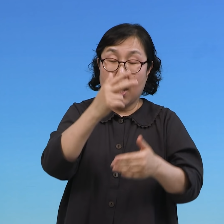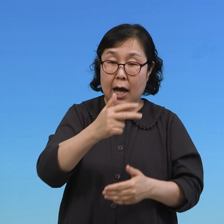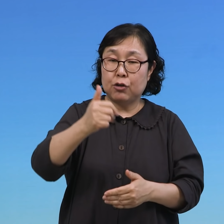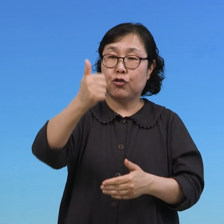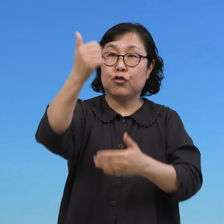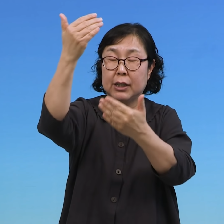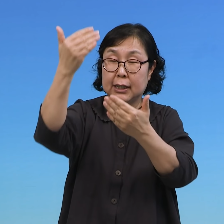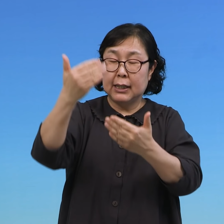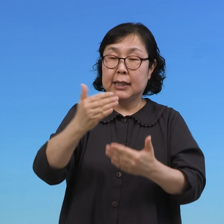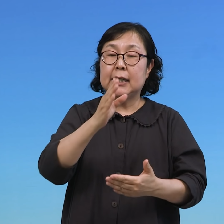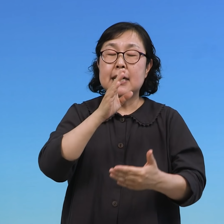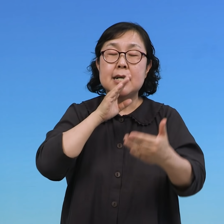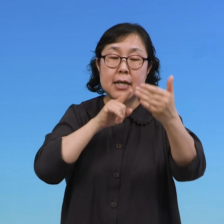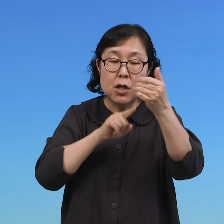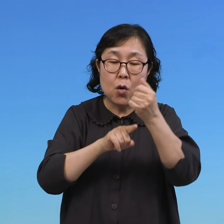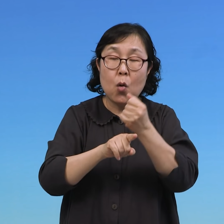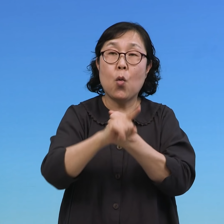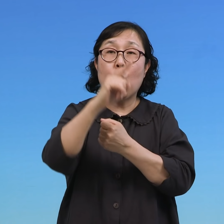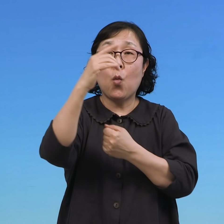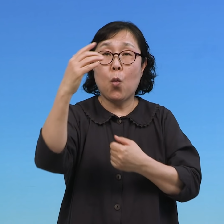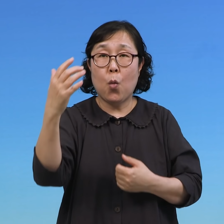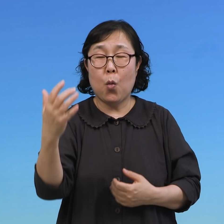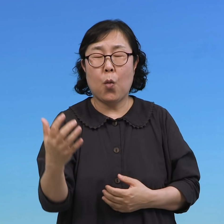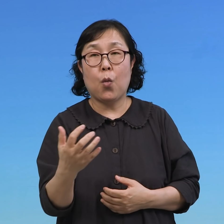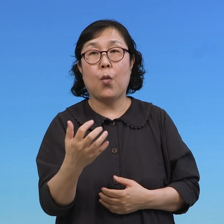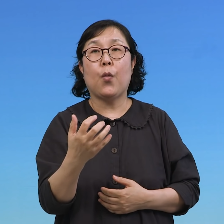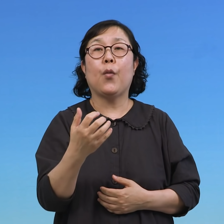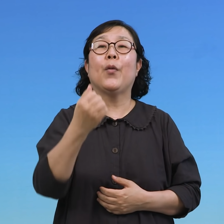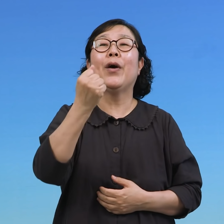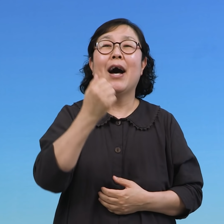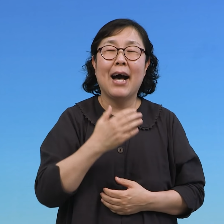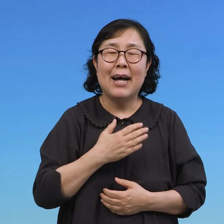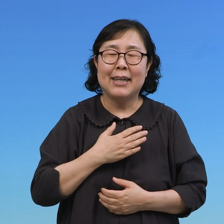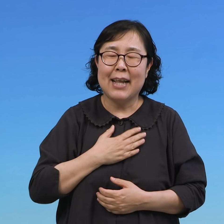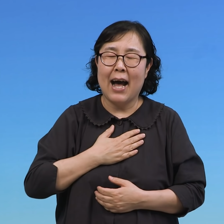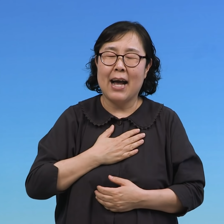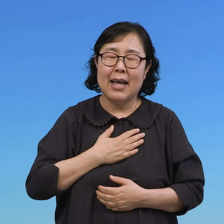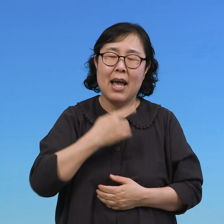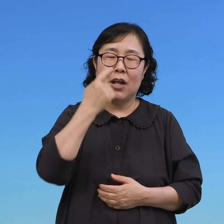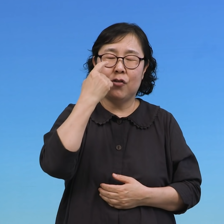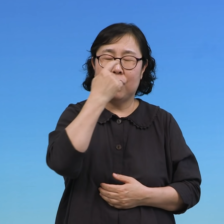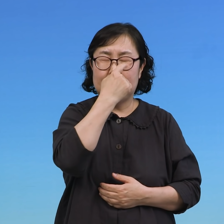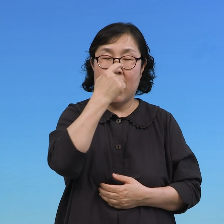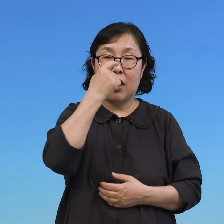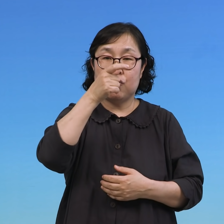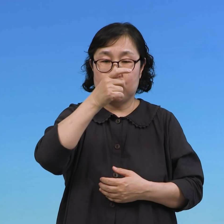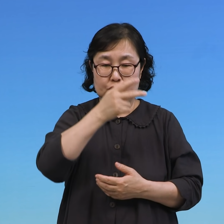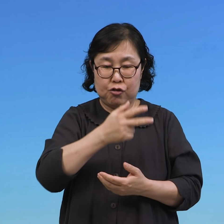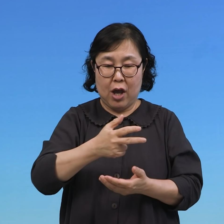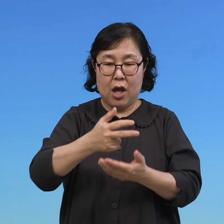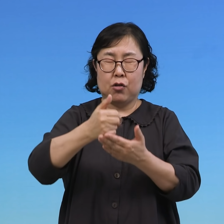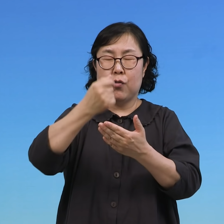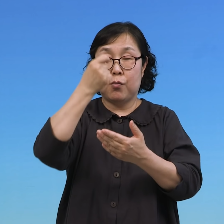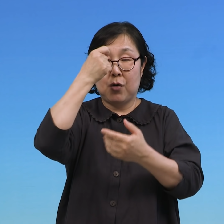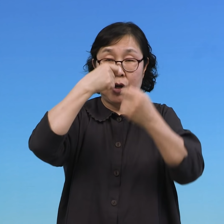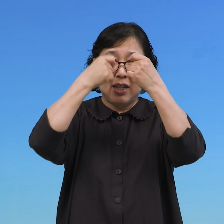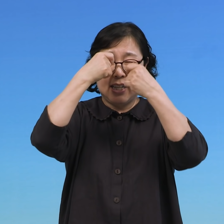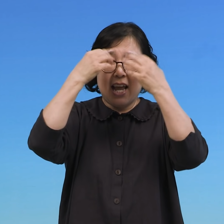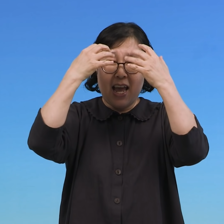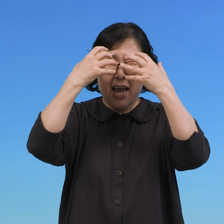진리로, 나의 주가 주신 진리로, 나의 눈에 주의 눈물